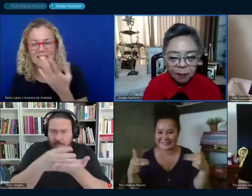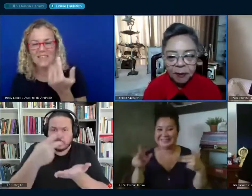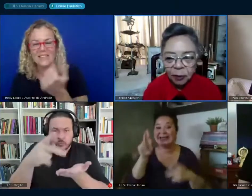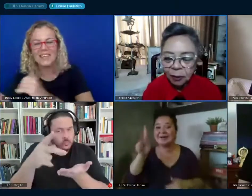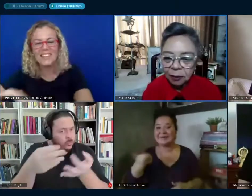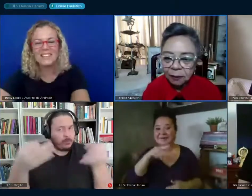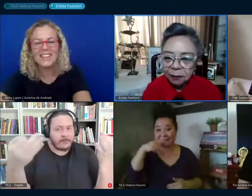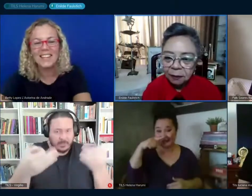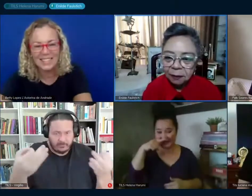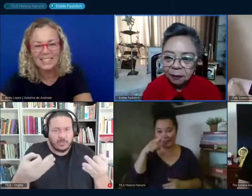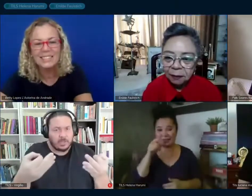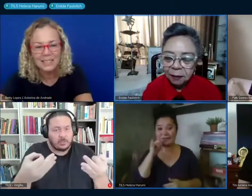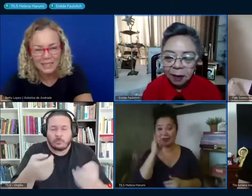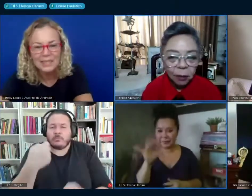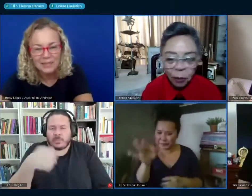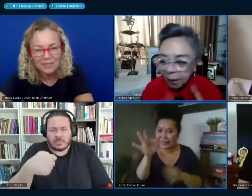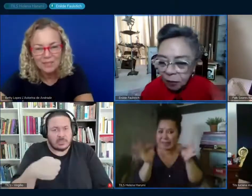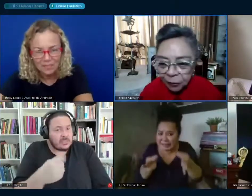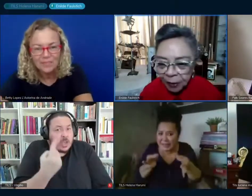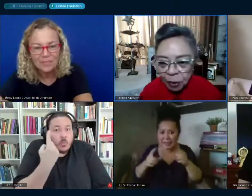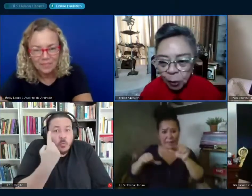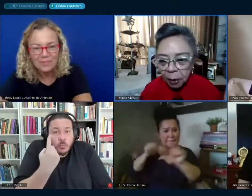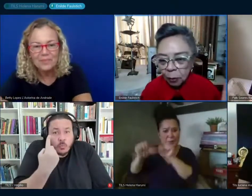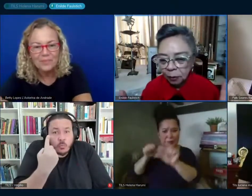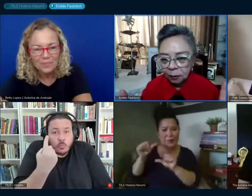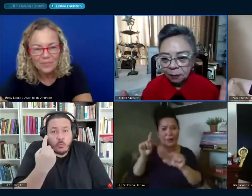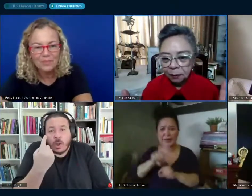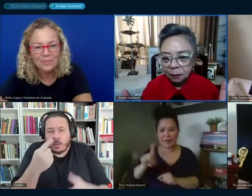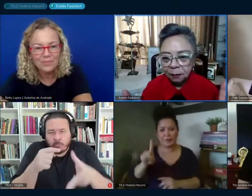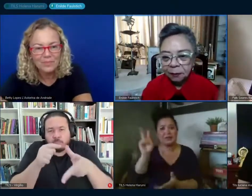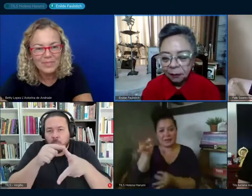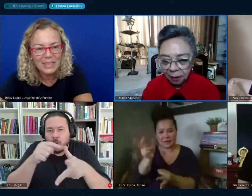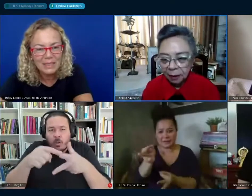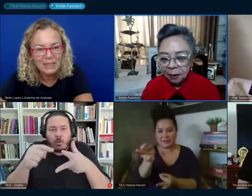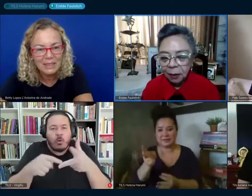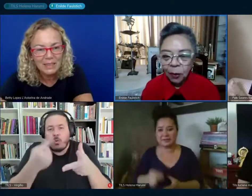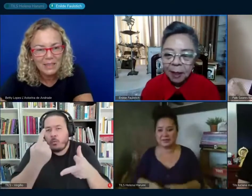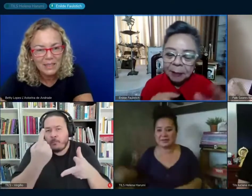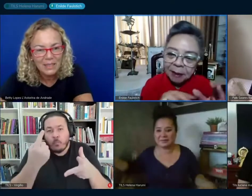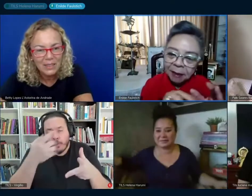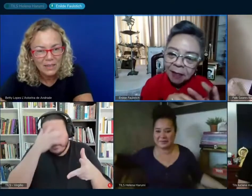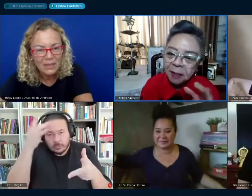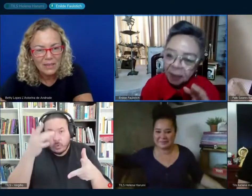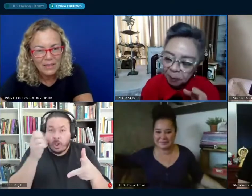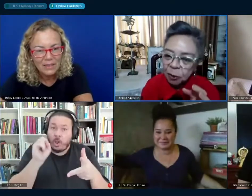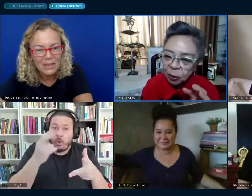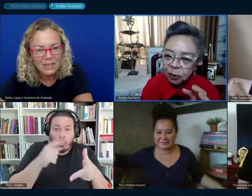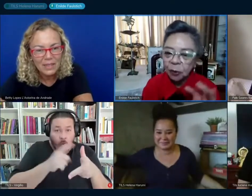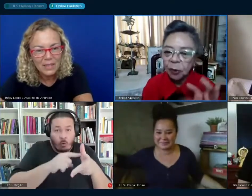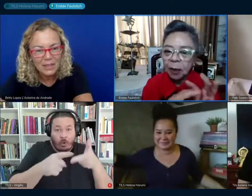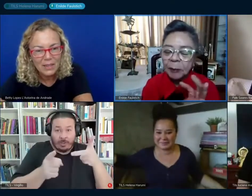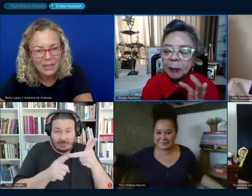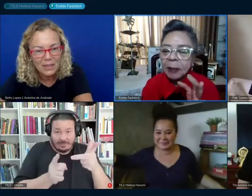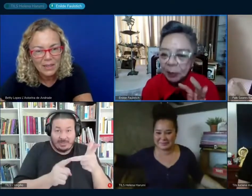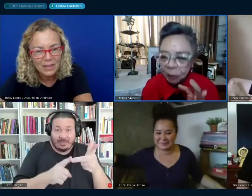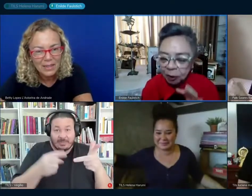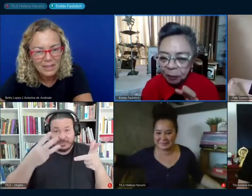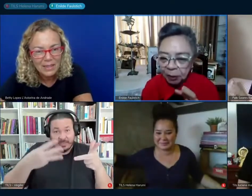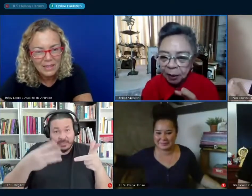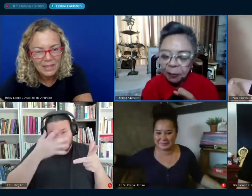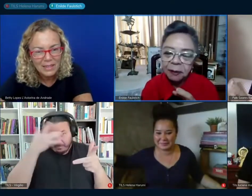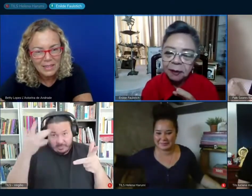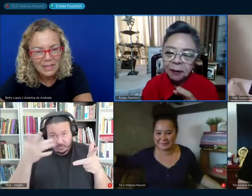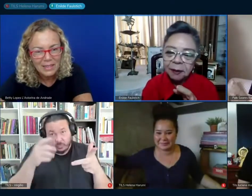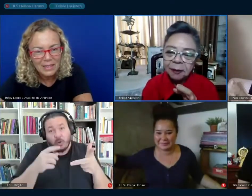Tem que ser numa pessoa. E nunca se faz no eu, não é? Ou é a primeira, terceira pessoa do singular, ou é a primeira pessoa